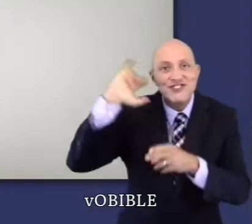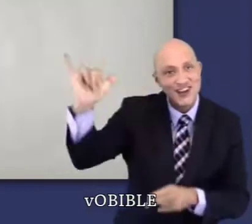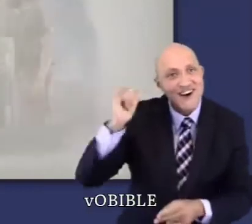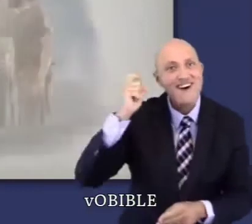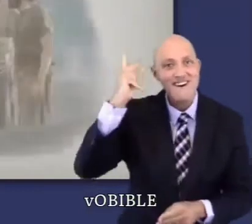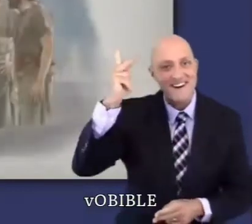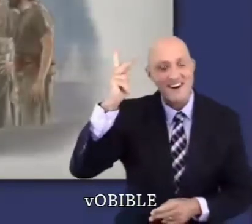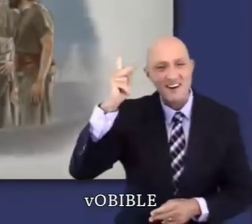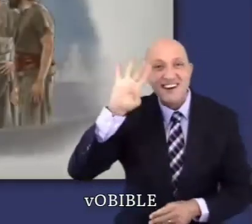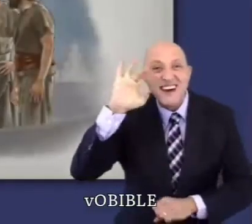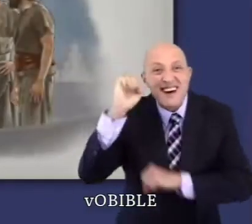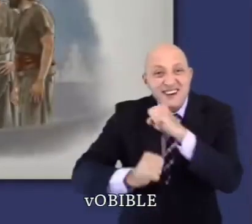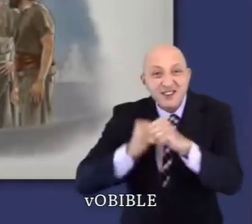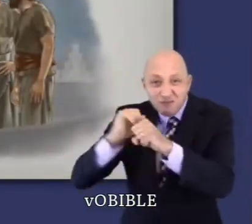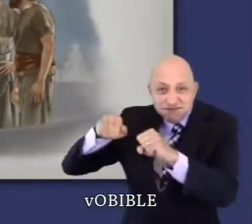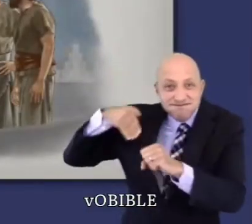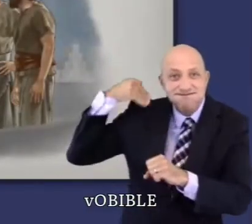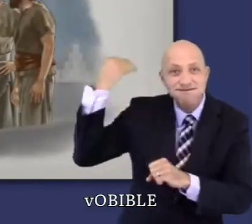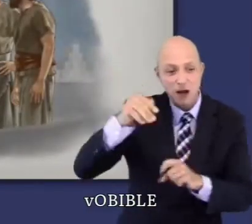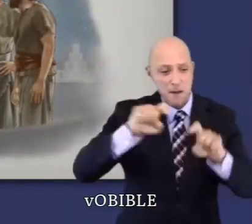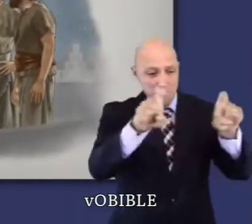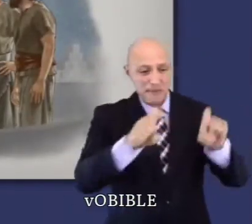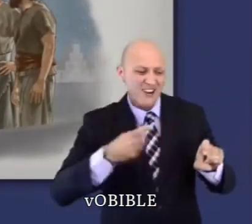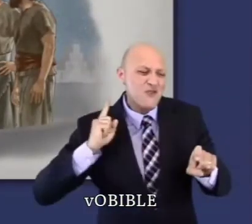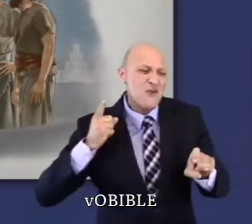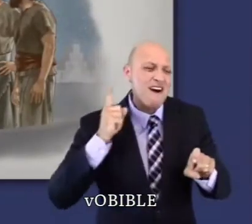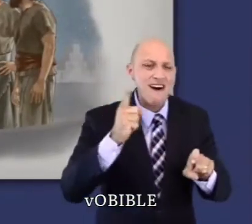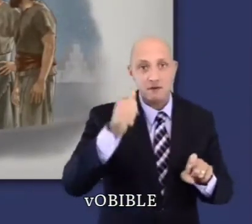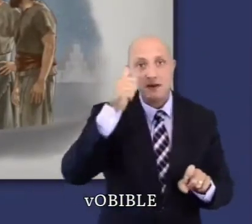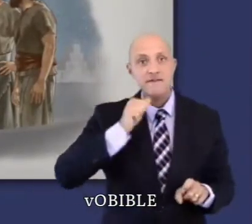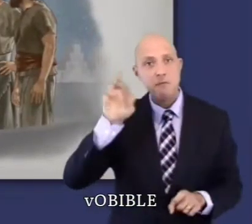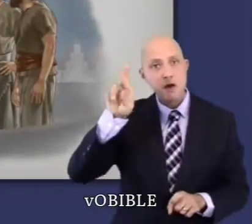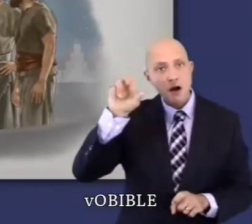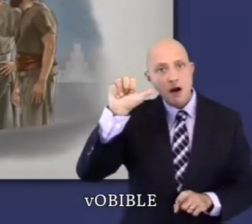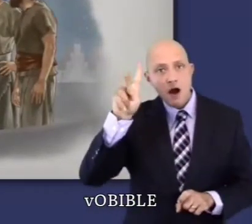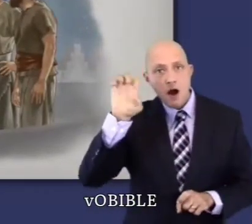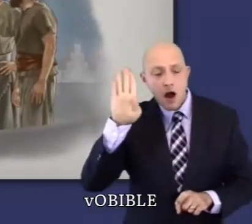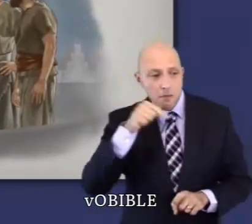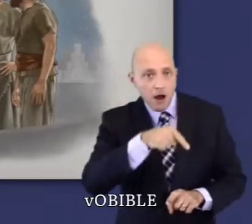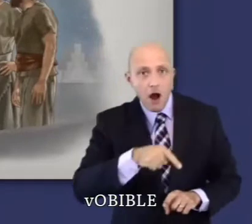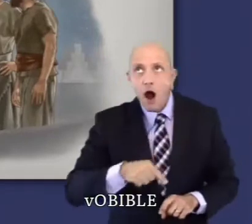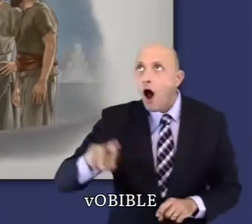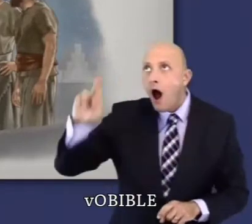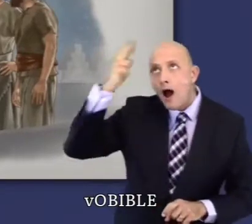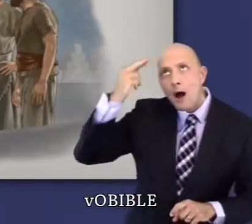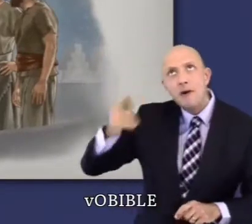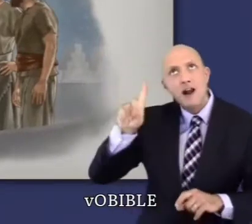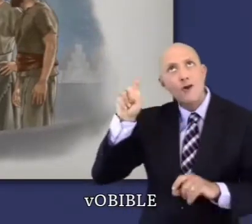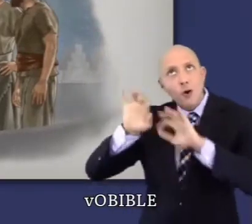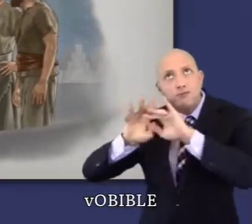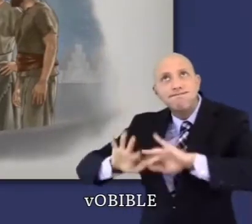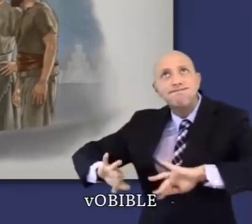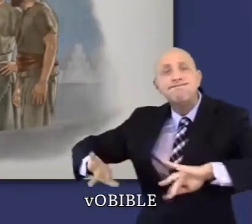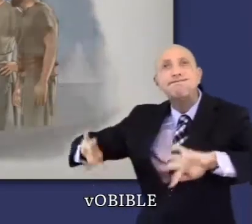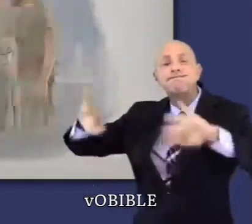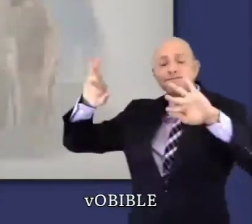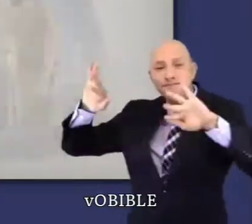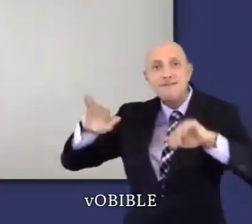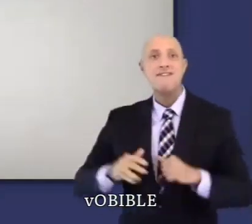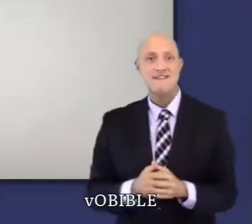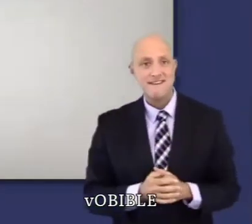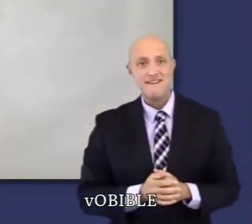très célèbre. 40 ans plus tard, les Cananéens, dont Rahab qui habitait à Jéricho, se rappelaient toujours les événements de la